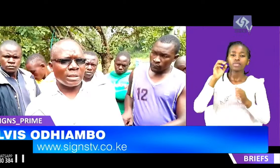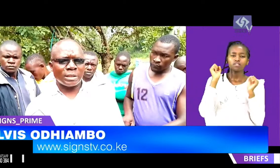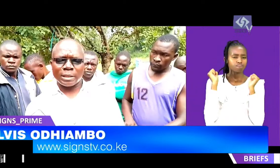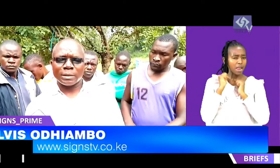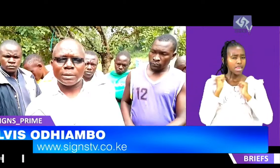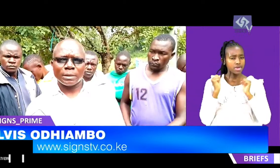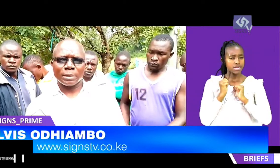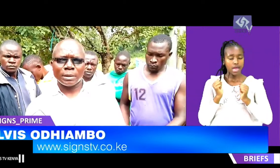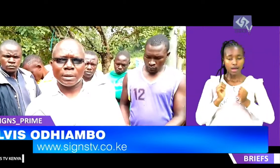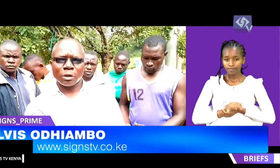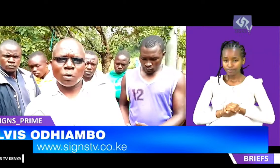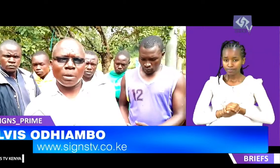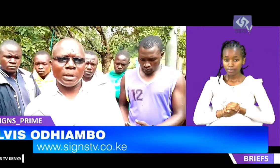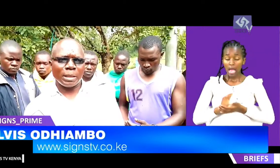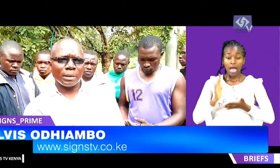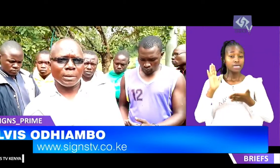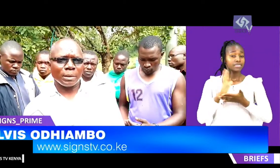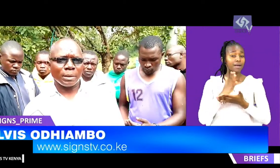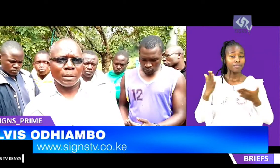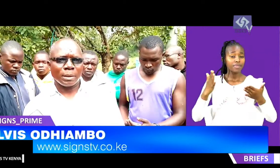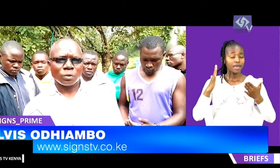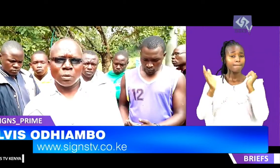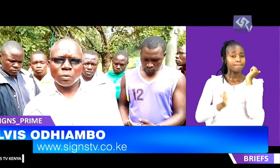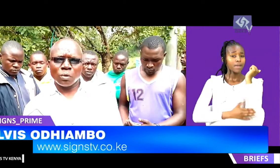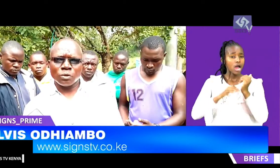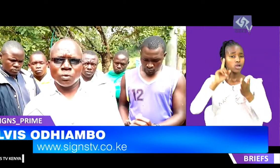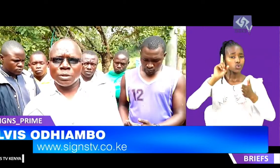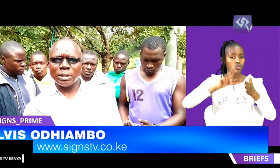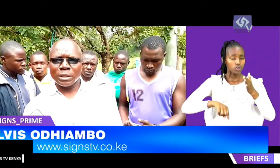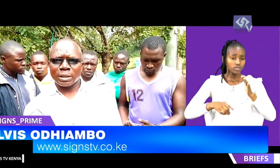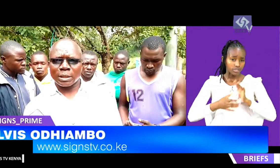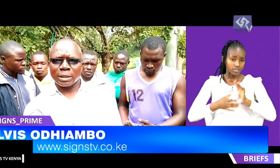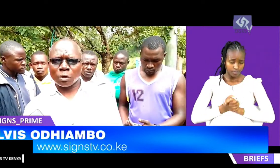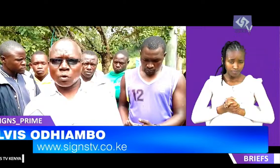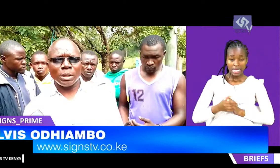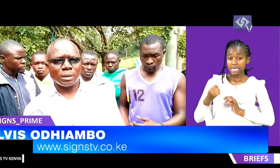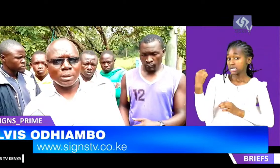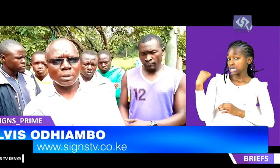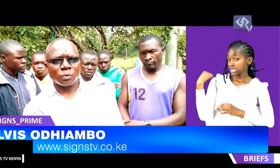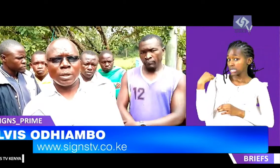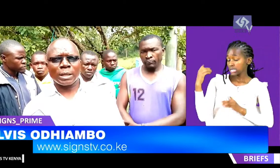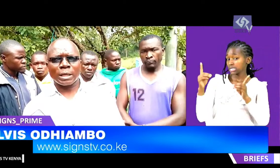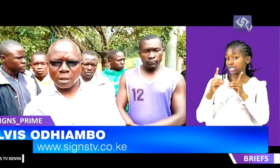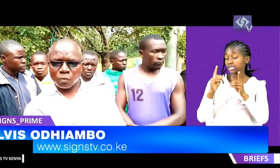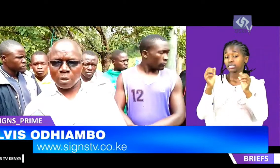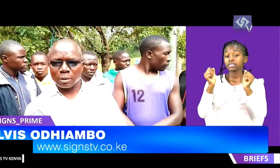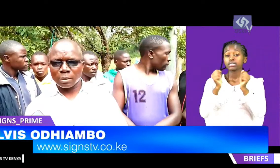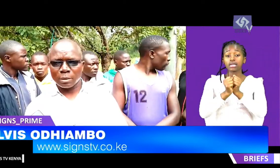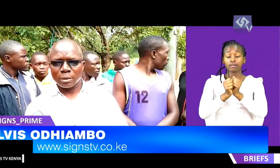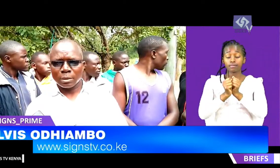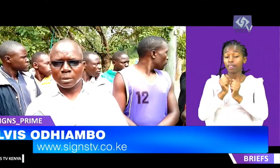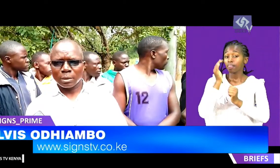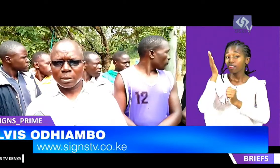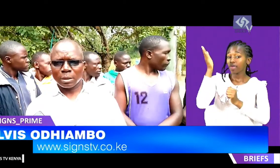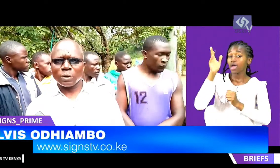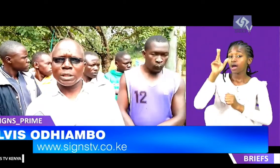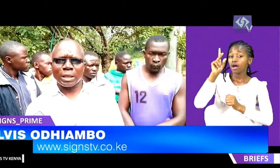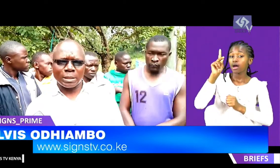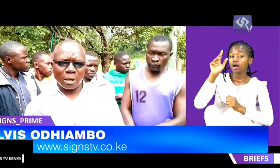kusikitisha ni kwamba tulikuwa juzi tarehe 10 kule Katakwa na washikadau,